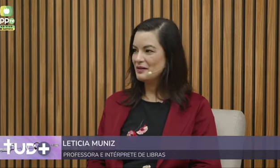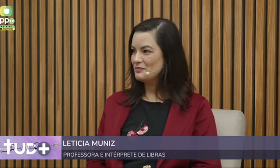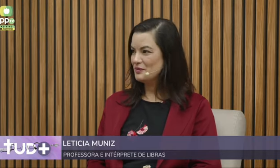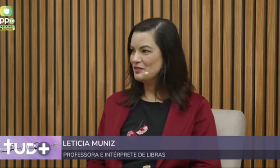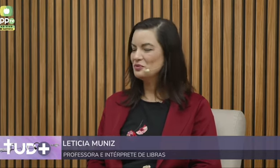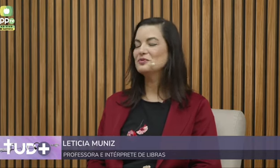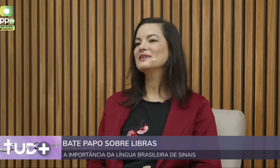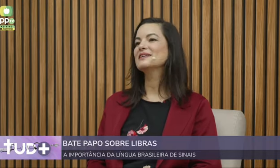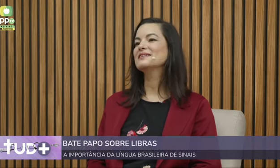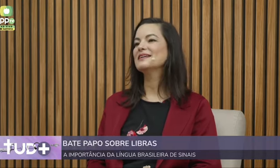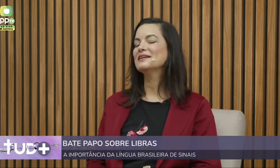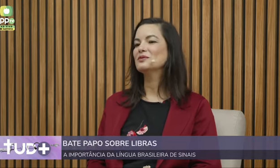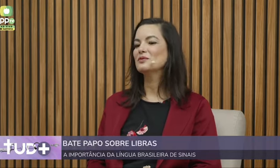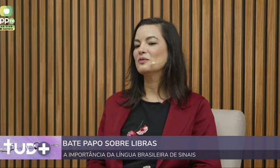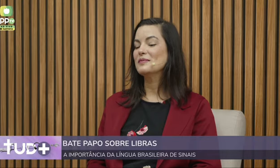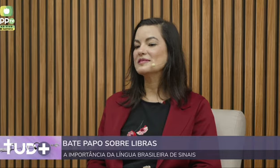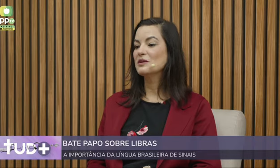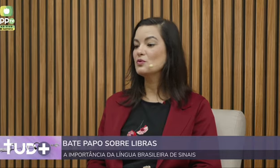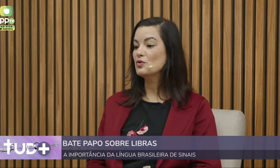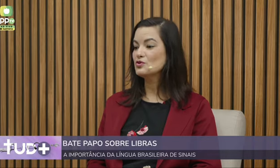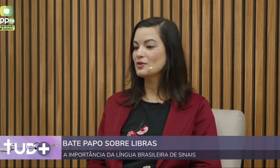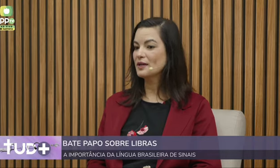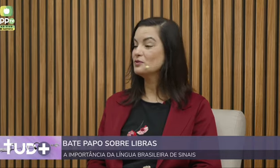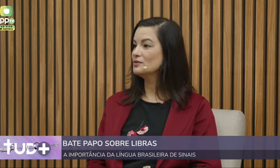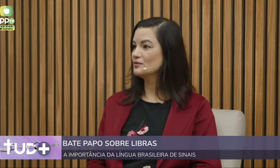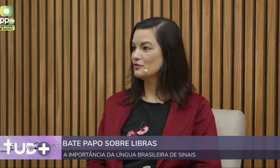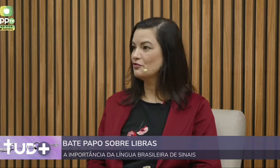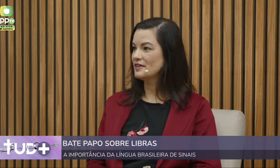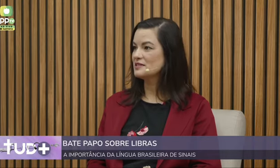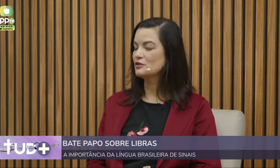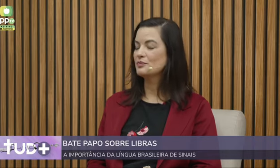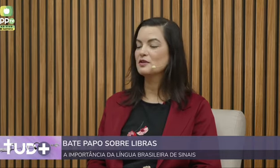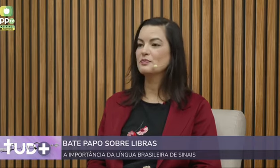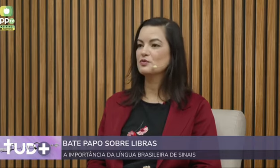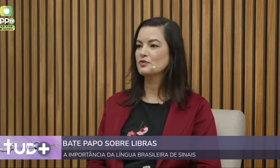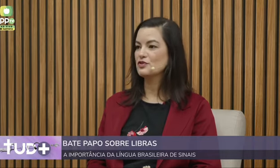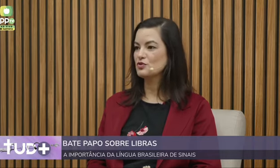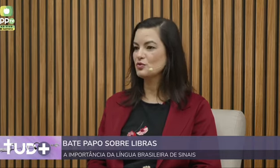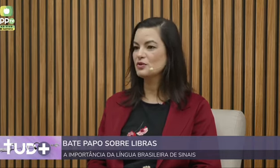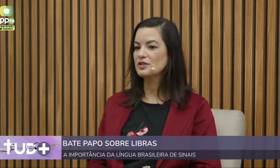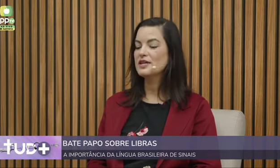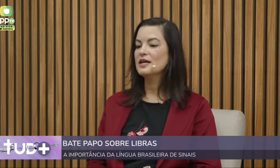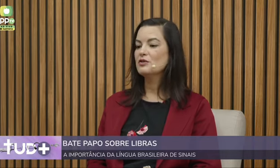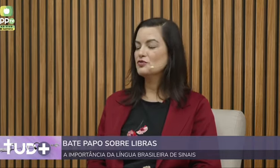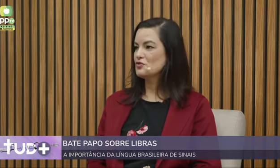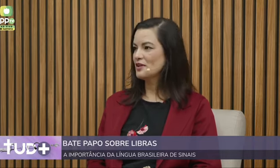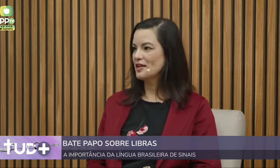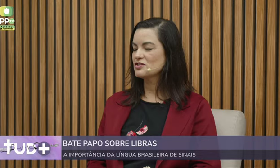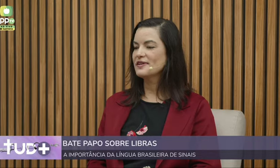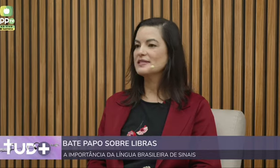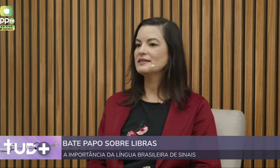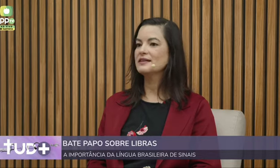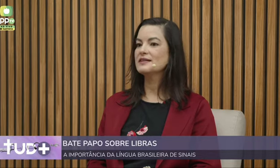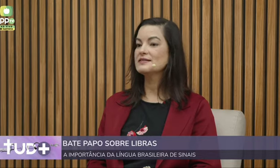na prefeitura, né? Eu comecei um curso gratuito que foi oferecido para os professores, os funcionários que tivessem